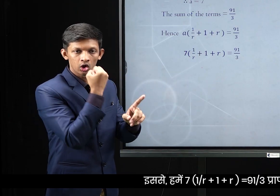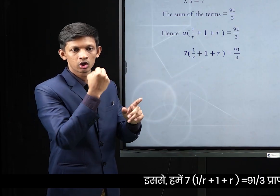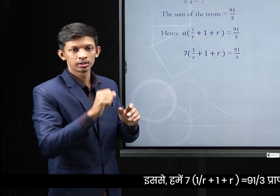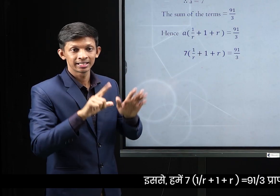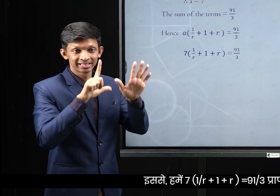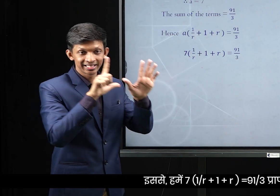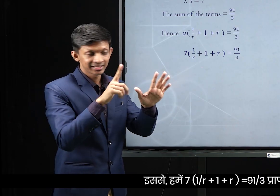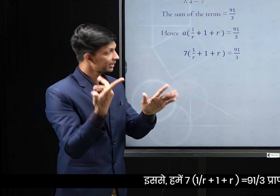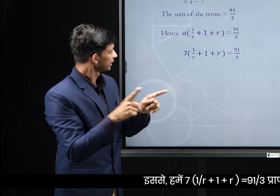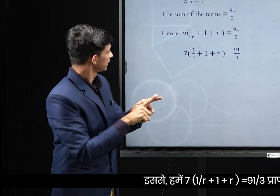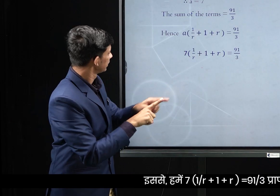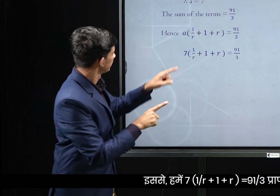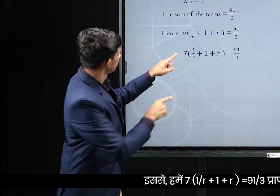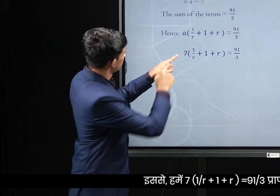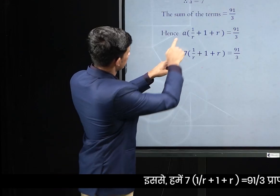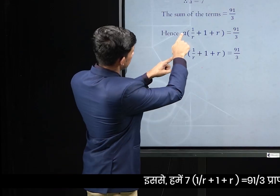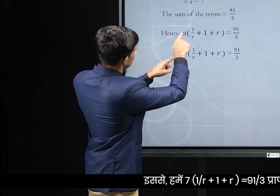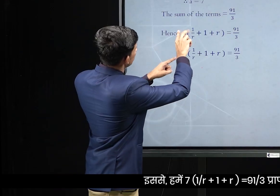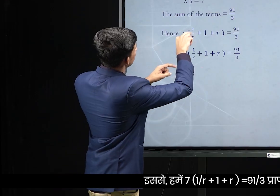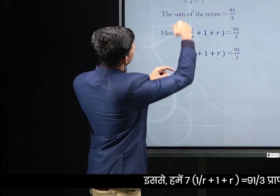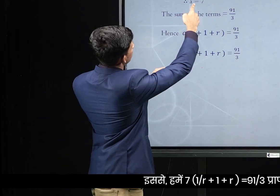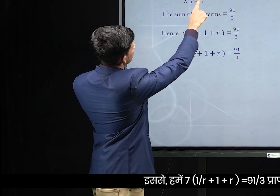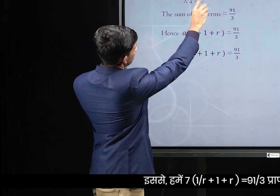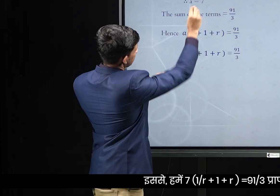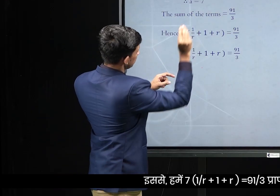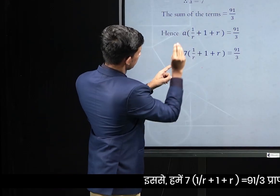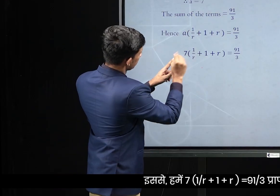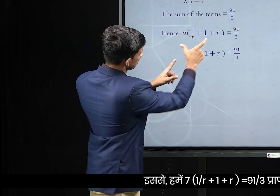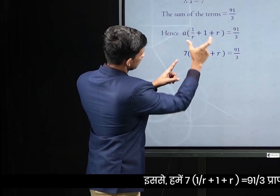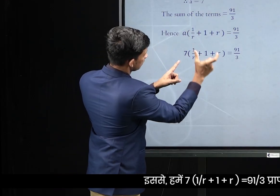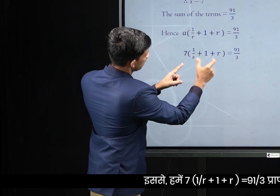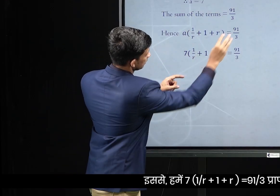7 1/r प्लस 1 प्लस r प्राप्त होता है।